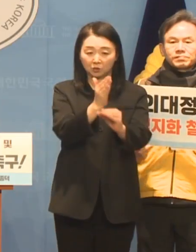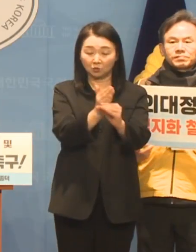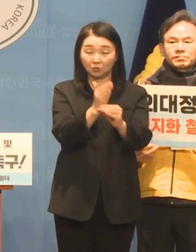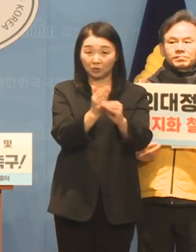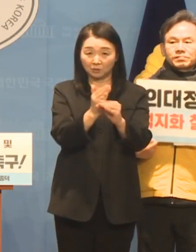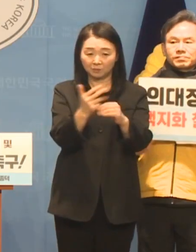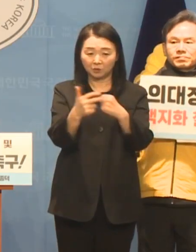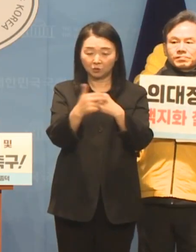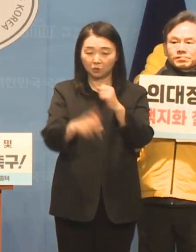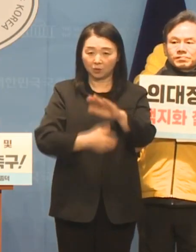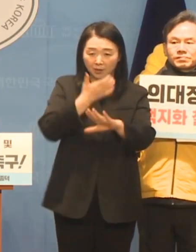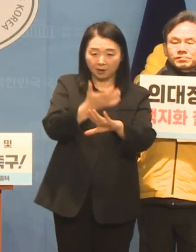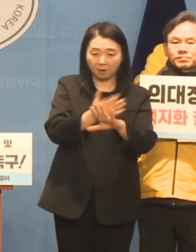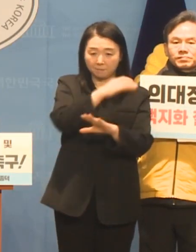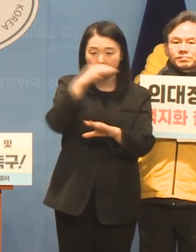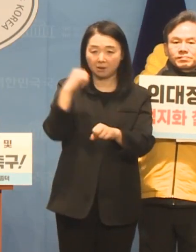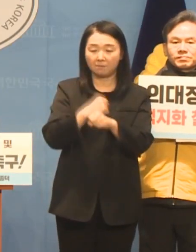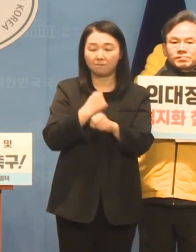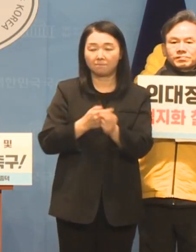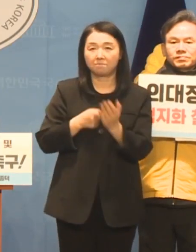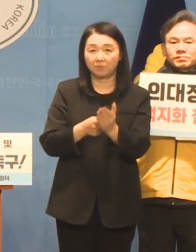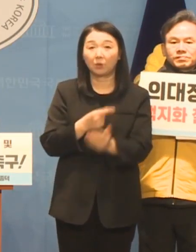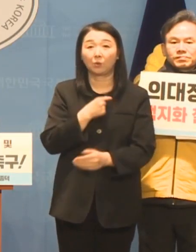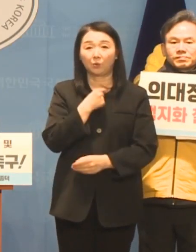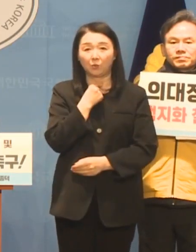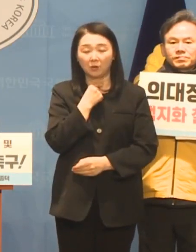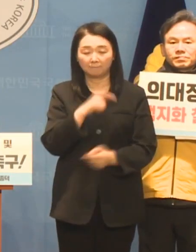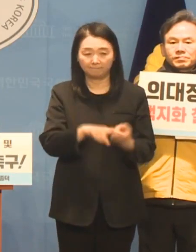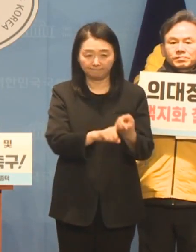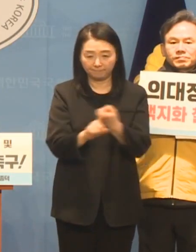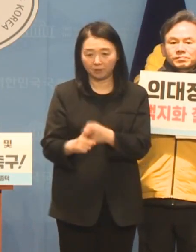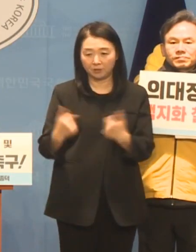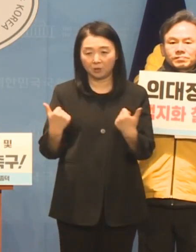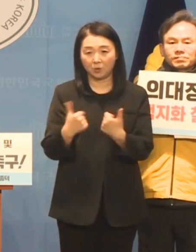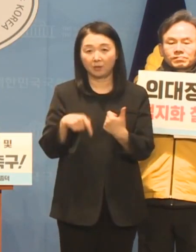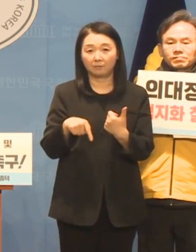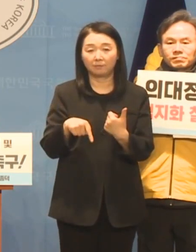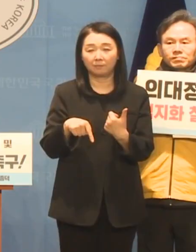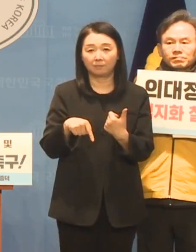올바른 의료개혁을 촉구하는 연대회의,